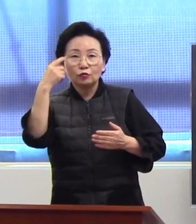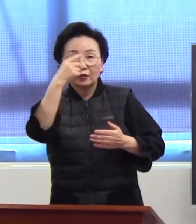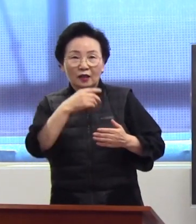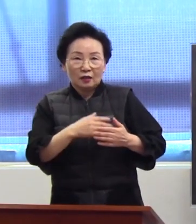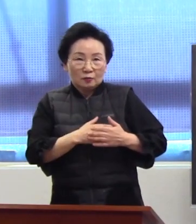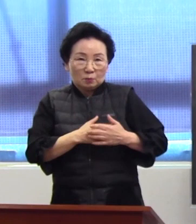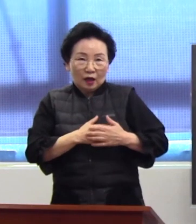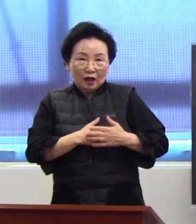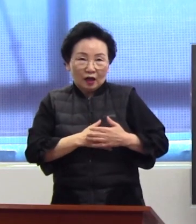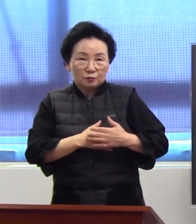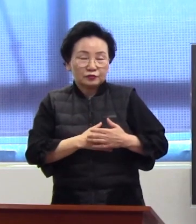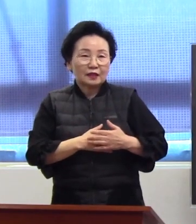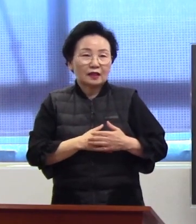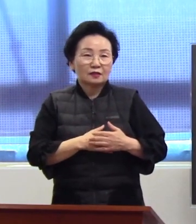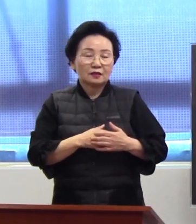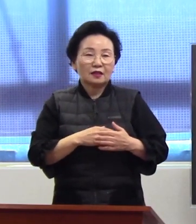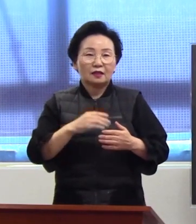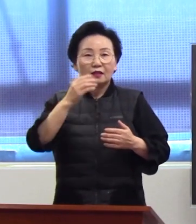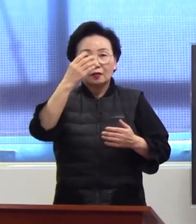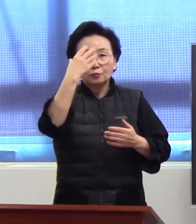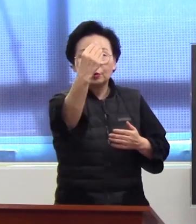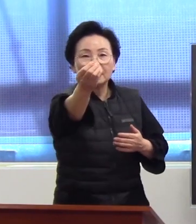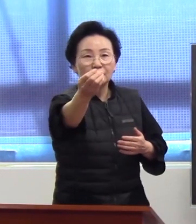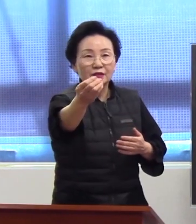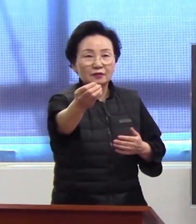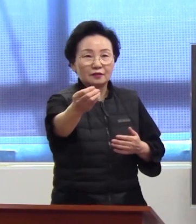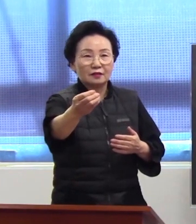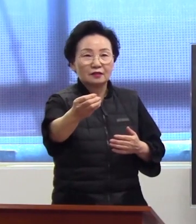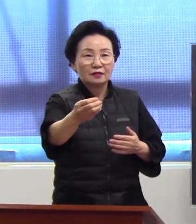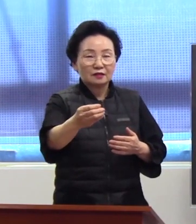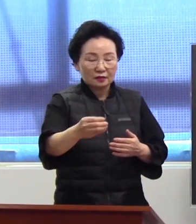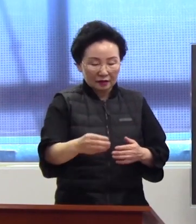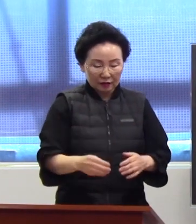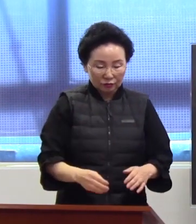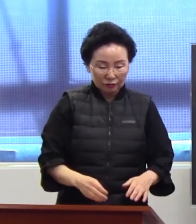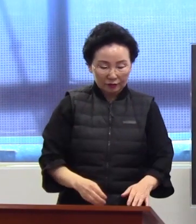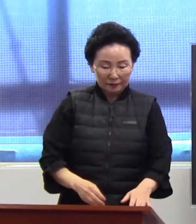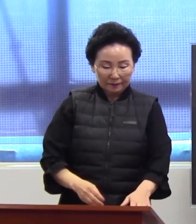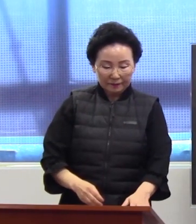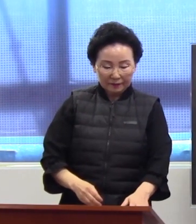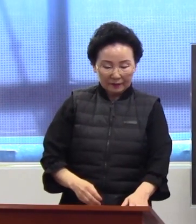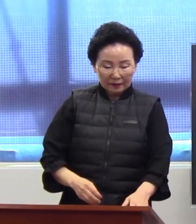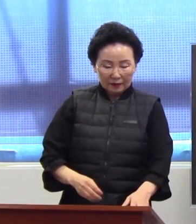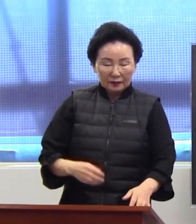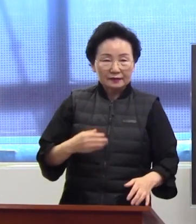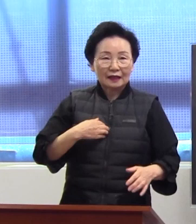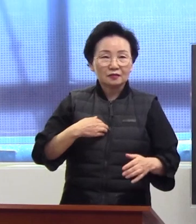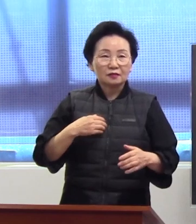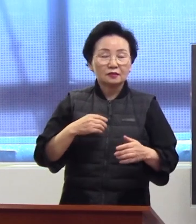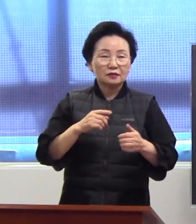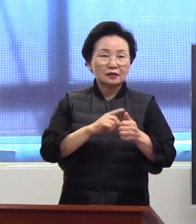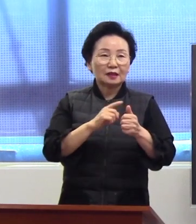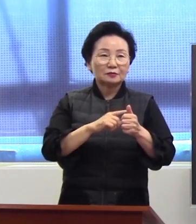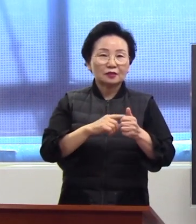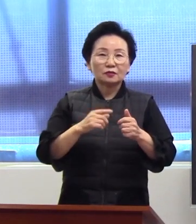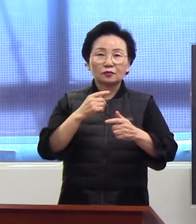얼굴에 막 불안해하는 게 보인 거예요. 그래가지고 나를 이 남자를